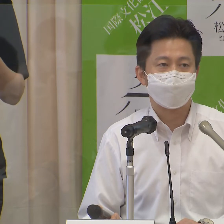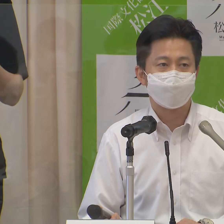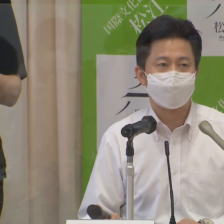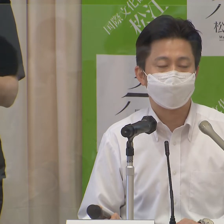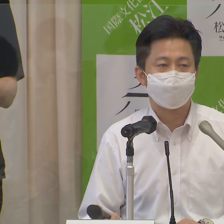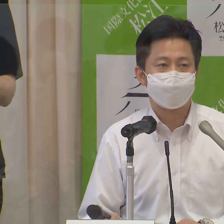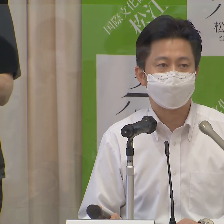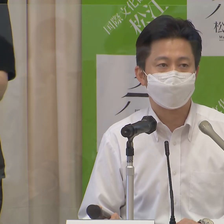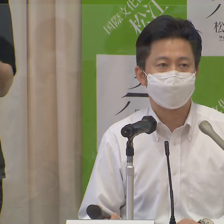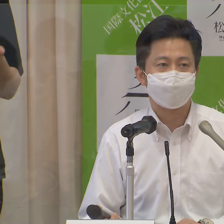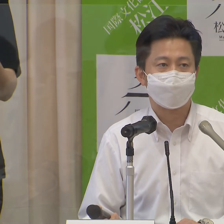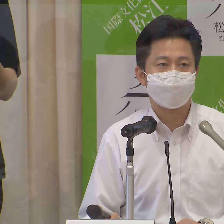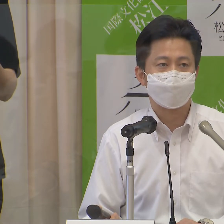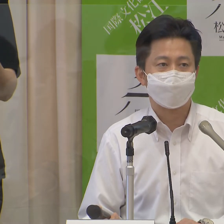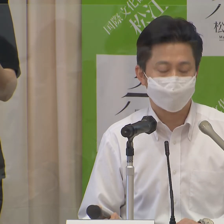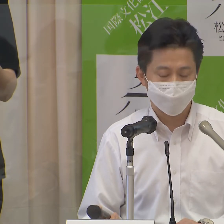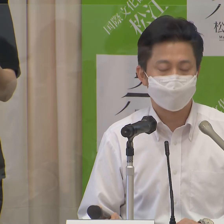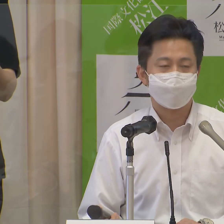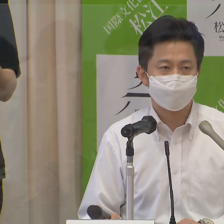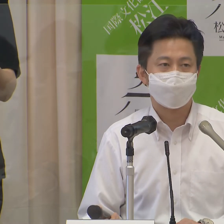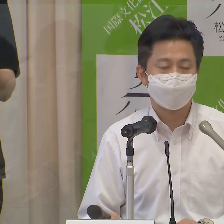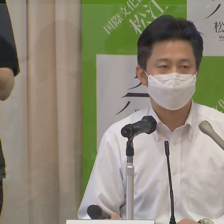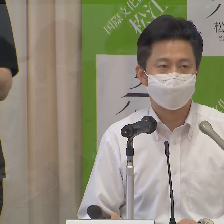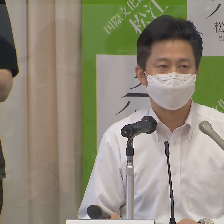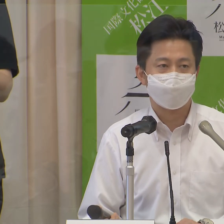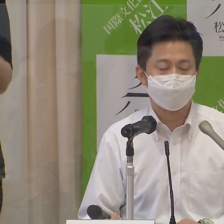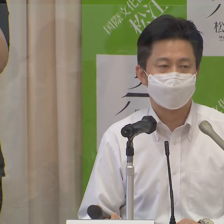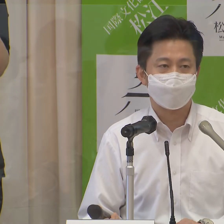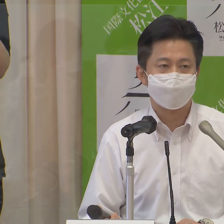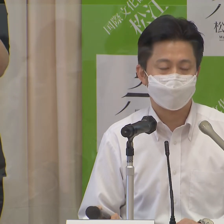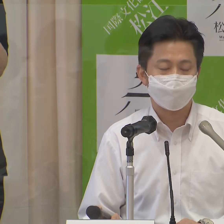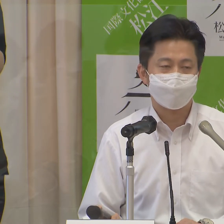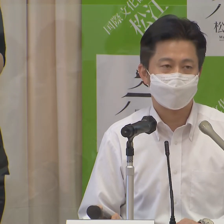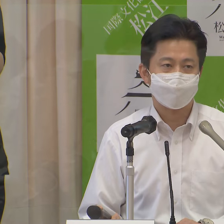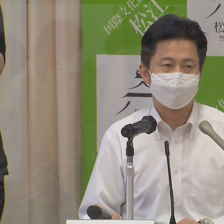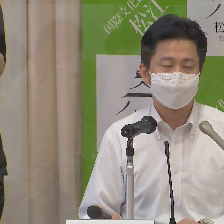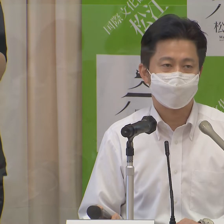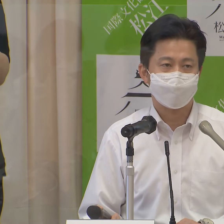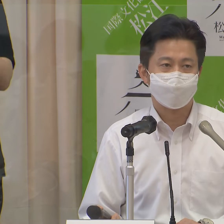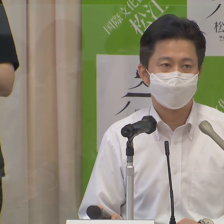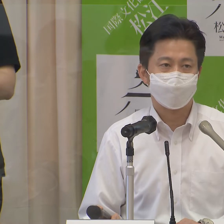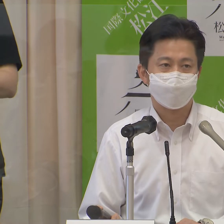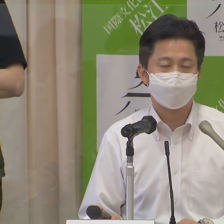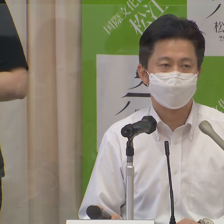えば9対1とか、まあ、そういうのにするのに伴ってやっぱり